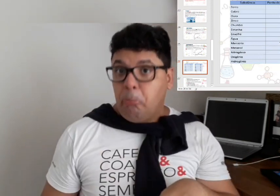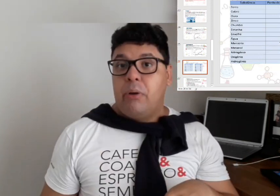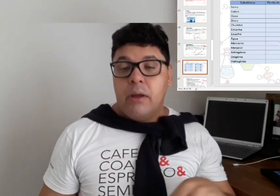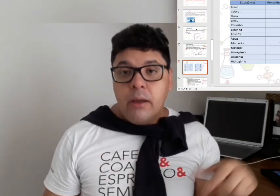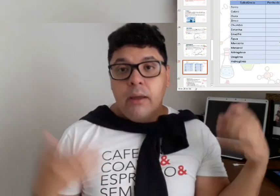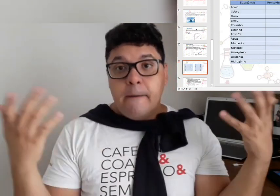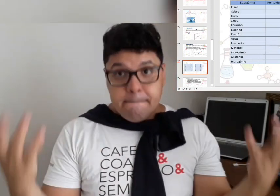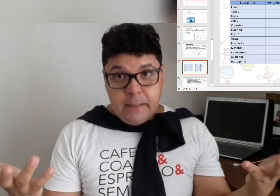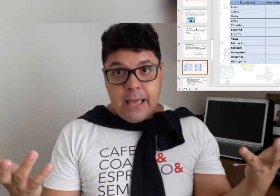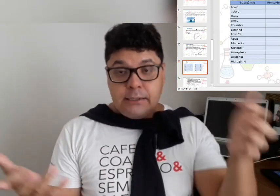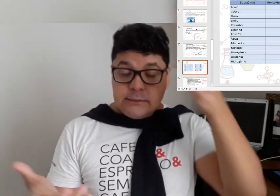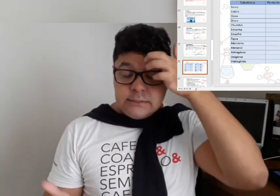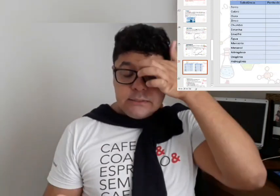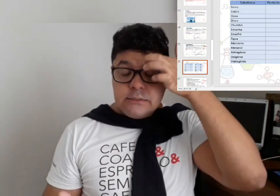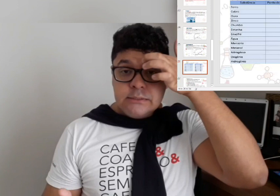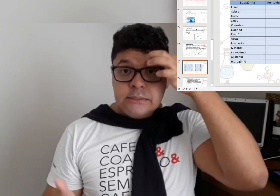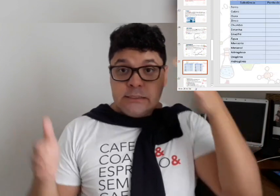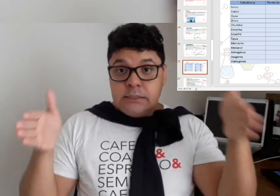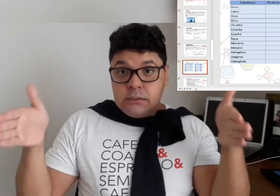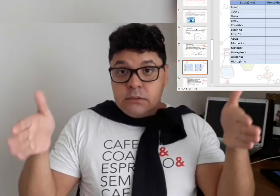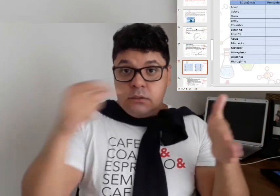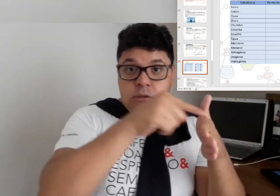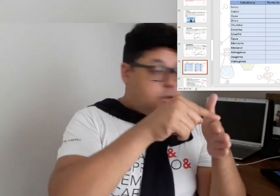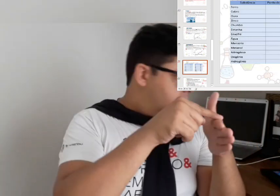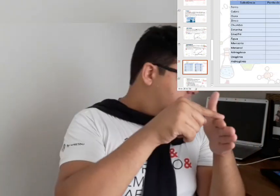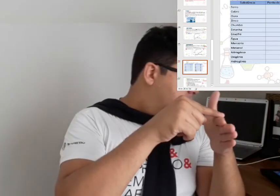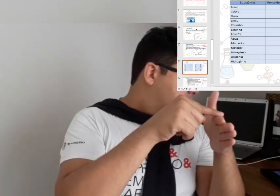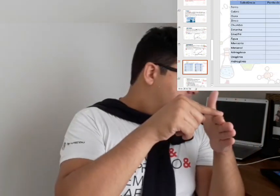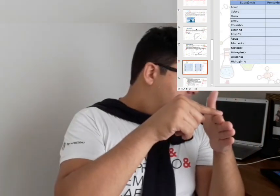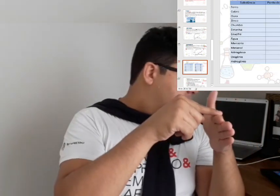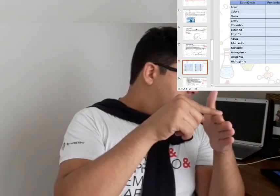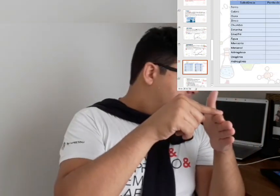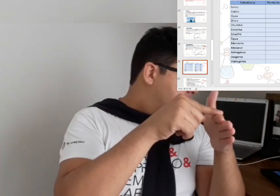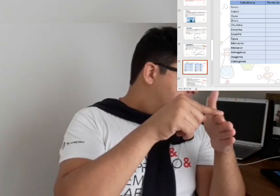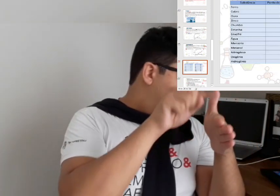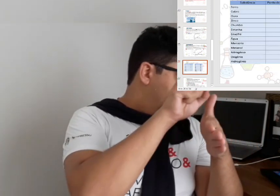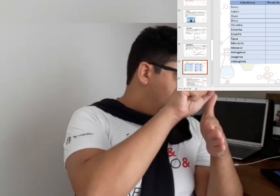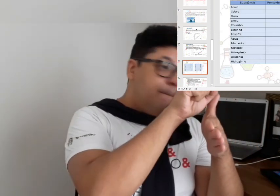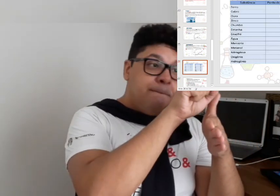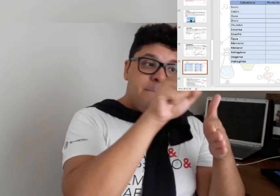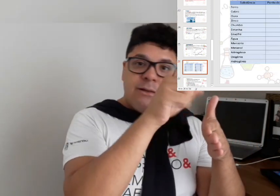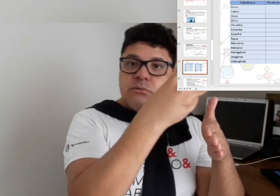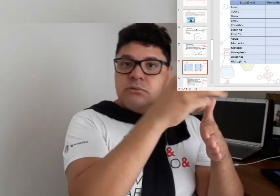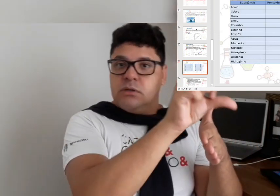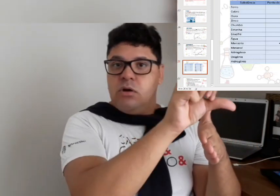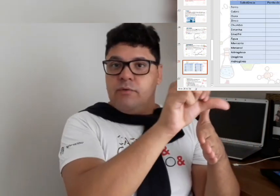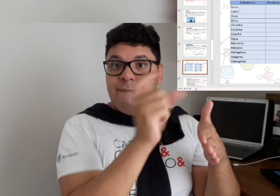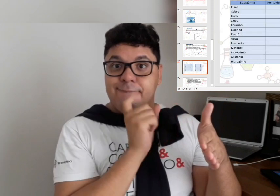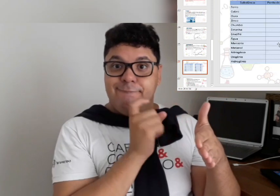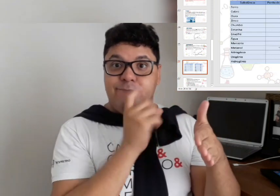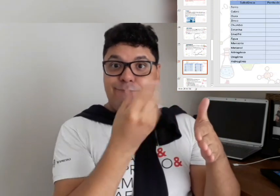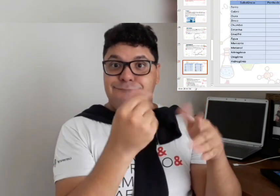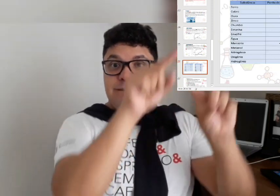líquido, certo? Bom, então em 25 graus ele está líquido, tá? Como que eu sei? Olha lá, ó.